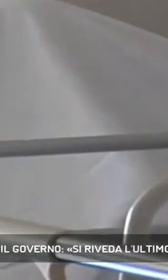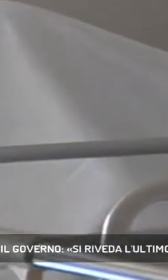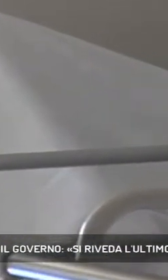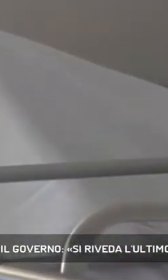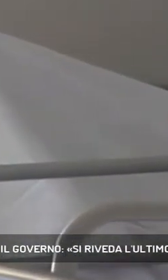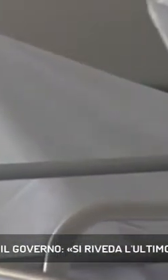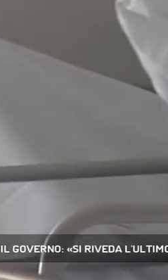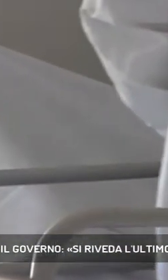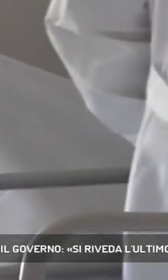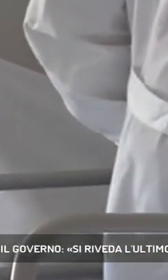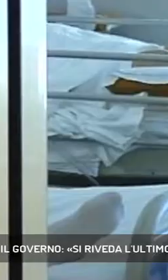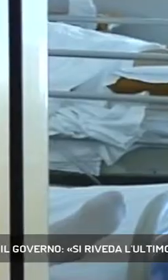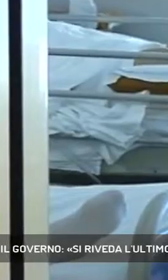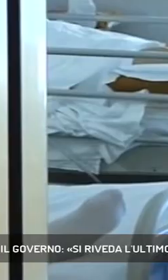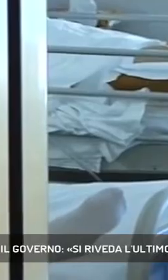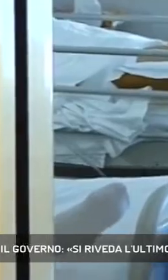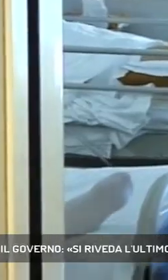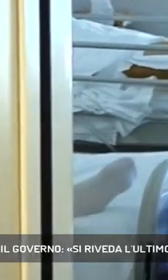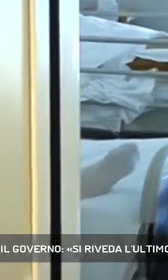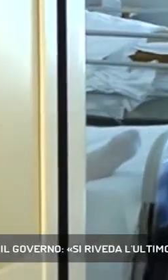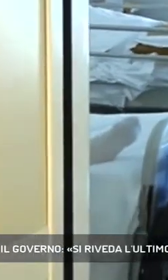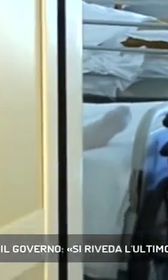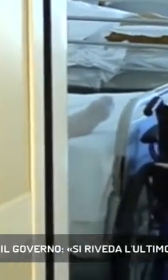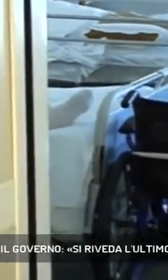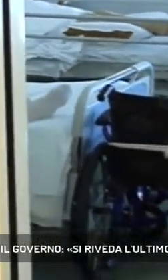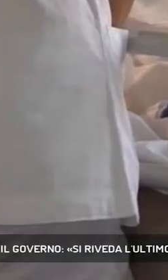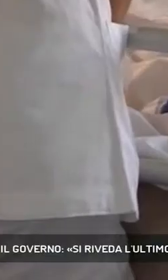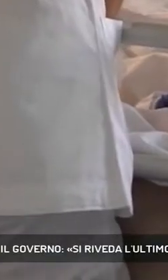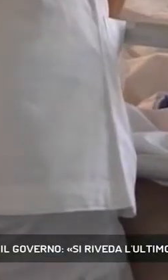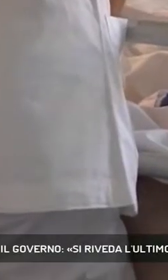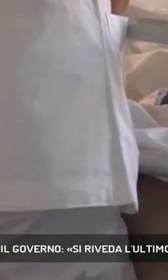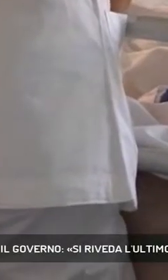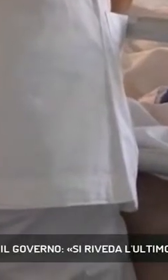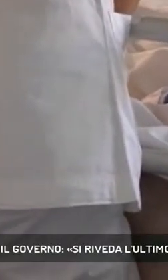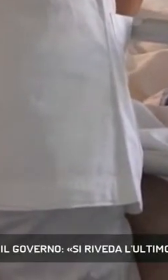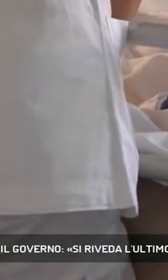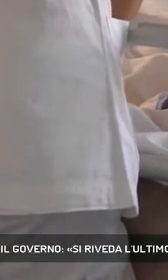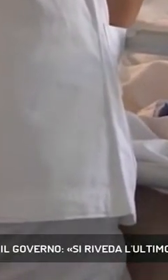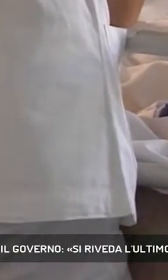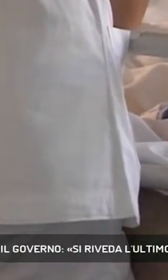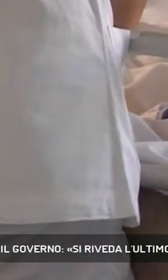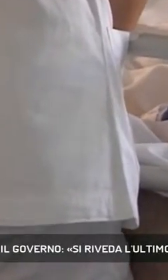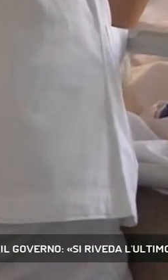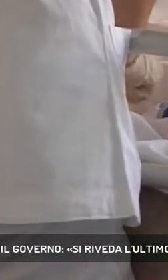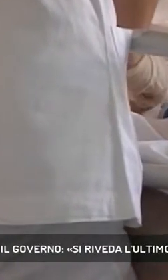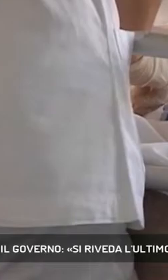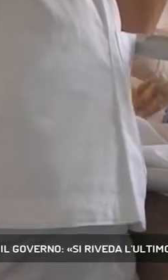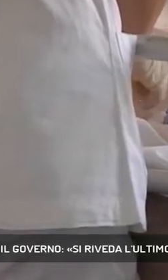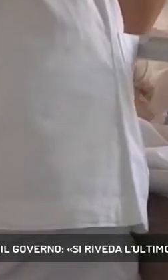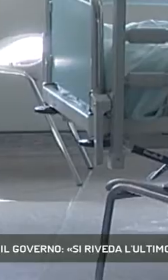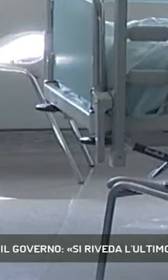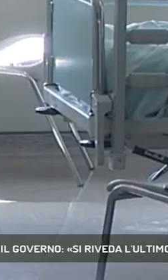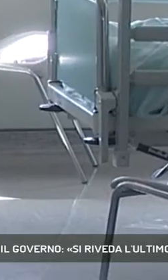sanitaria cioè l'allerta continuerà ad esserci altissima anche nei prossimi mesi ma occorre un diverso approccio occorre che la politica